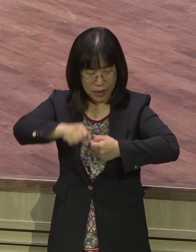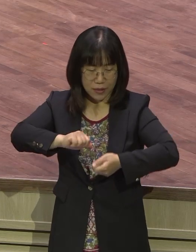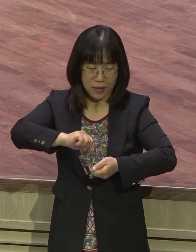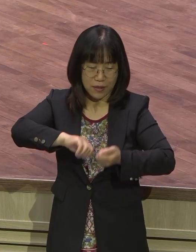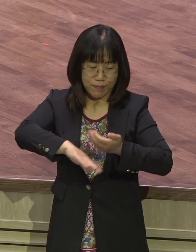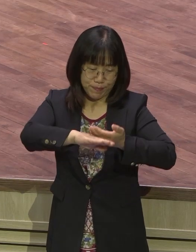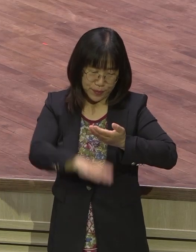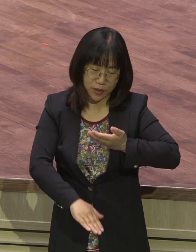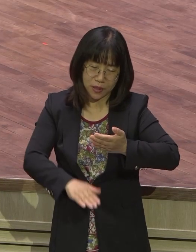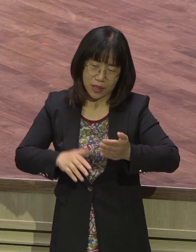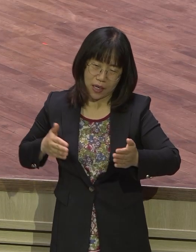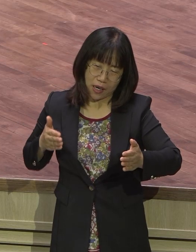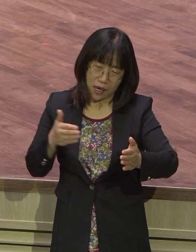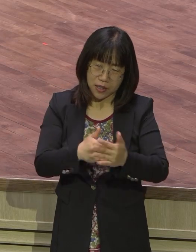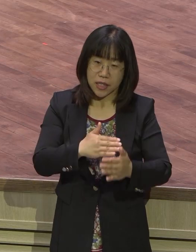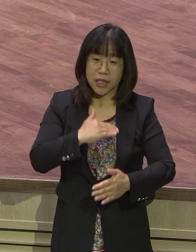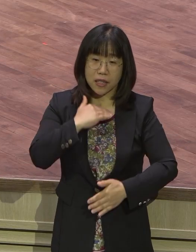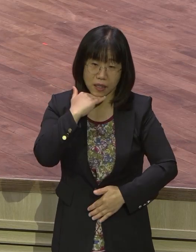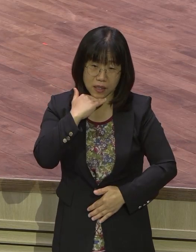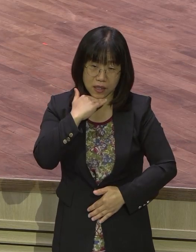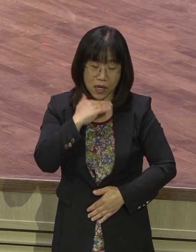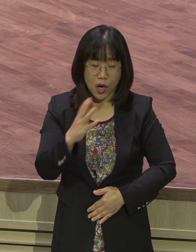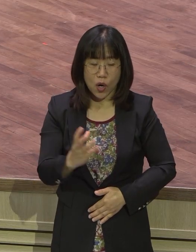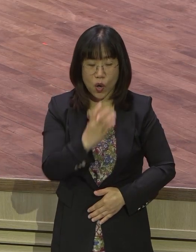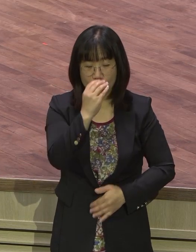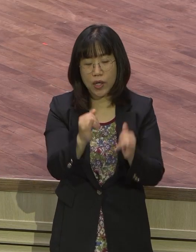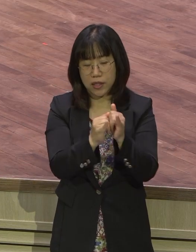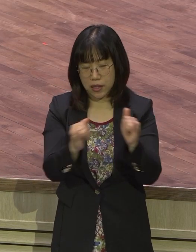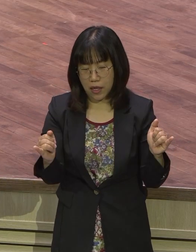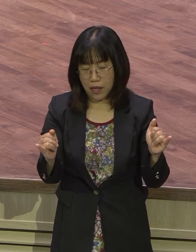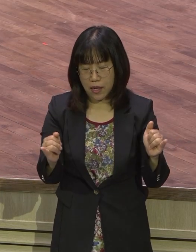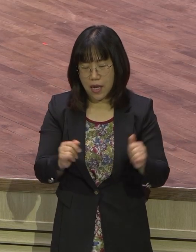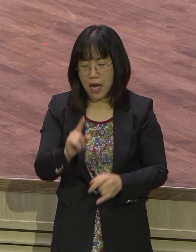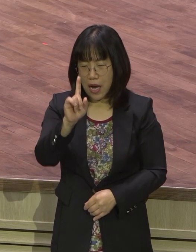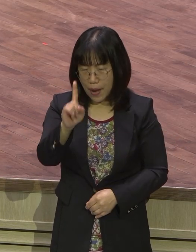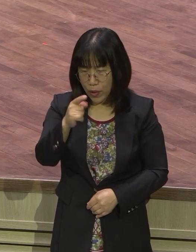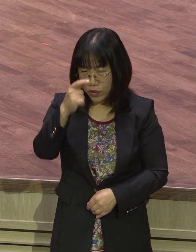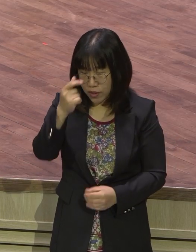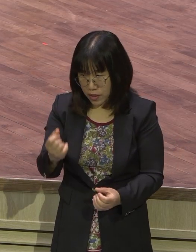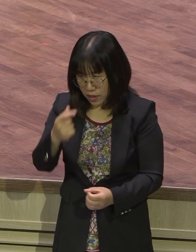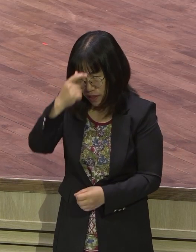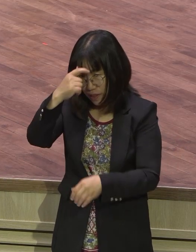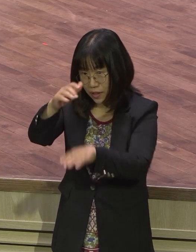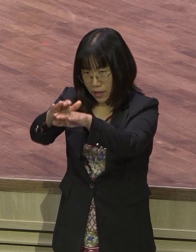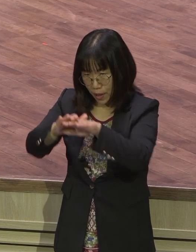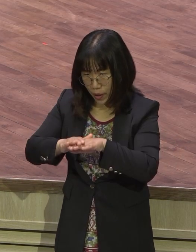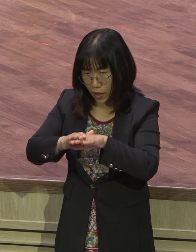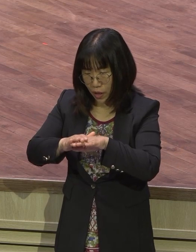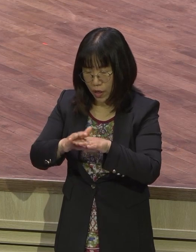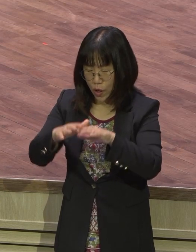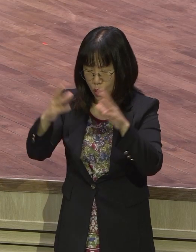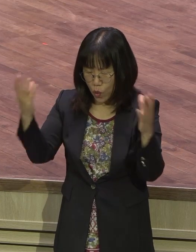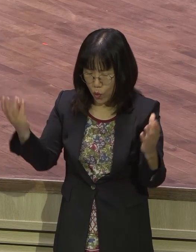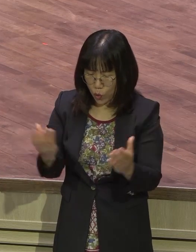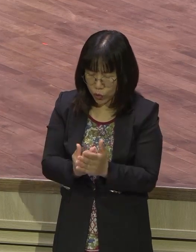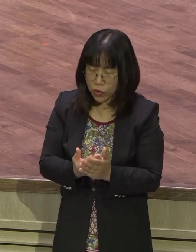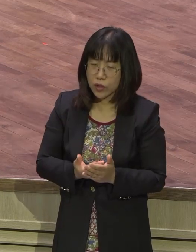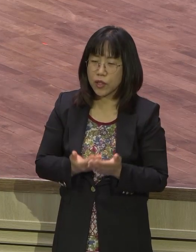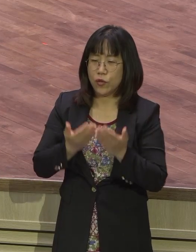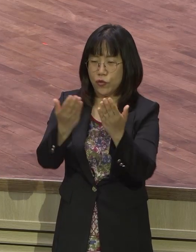때까지 기다리시나니 그가 거룩하게 된 자들을 한 번의 제사로 영원히 온전하게 하셨느니라